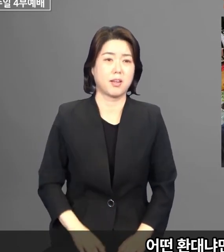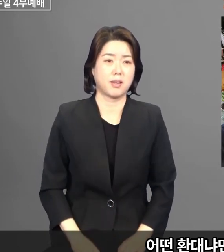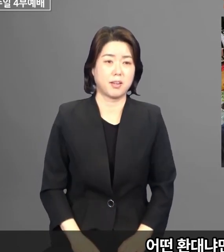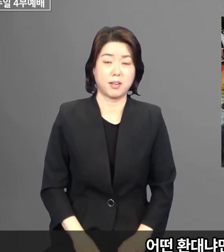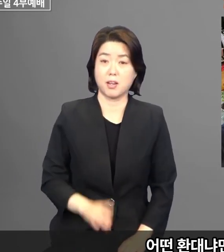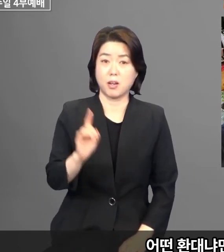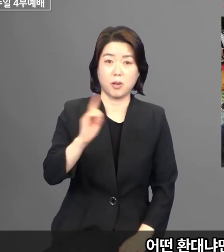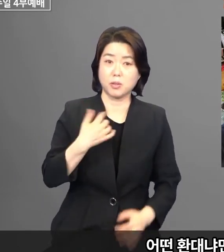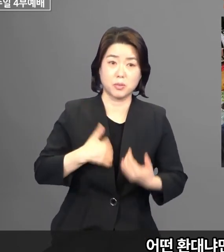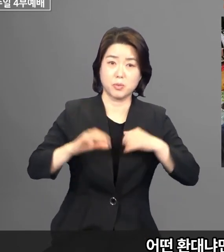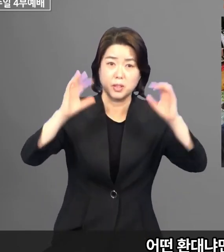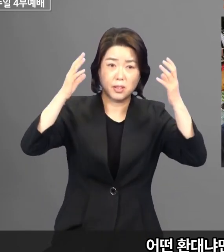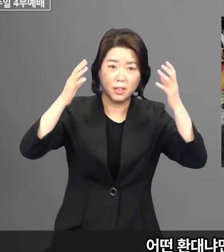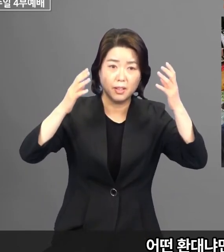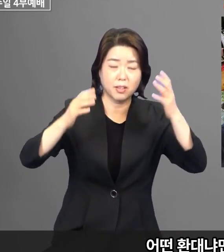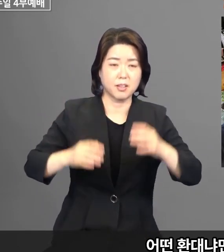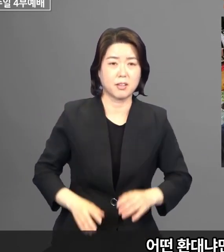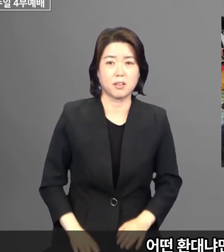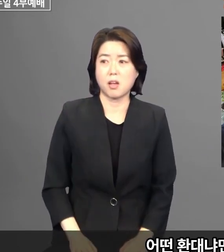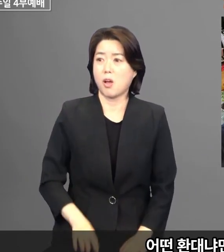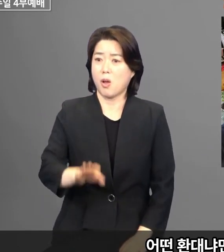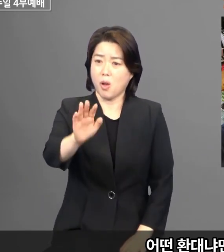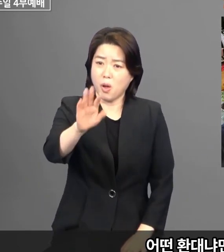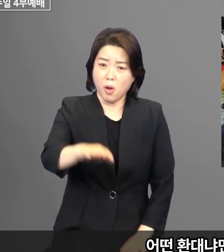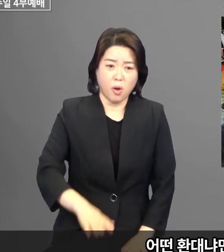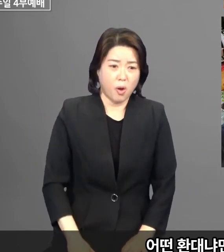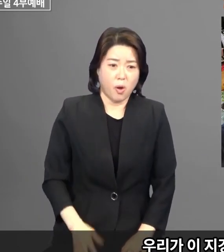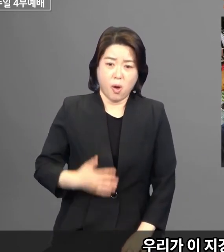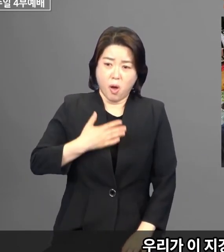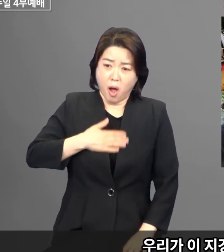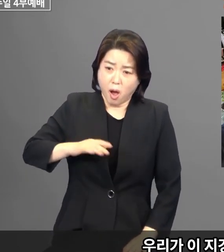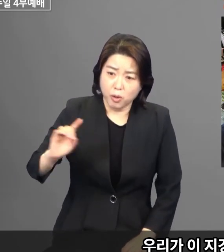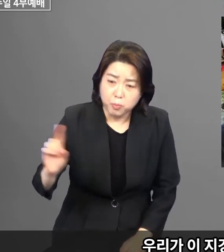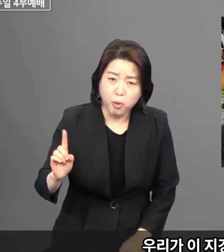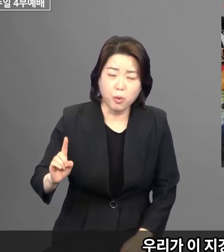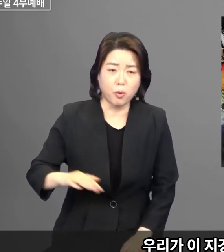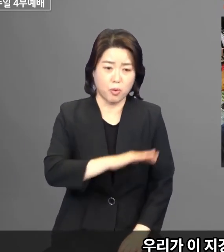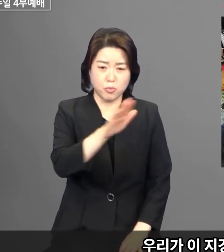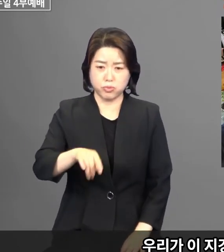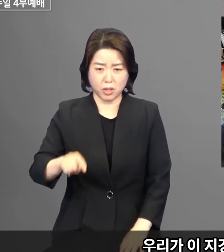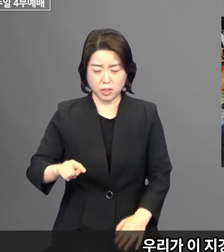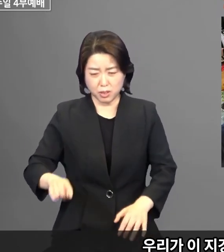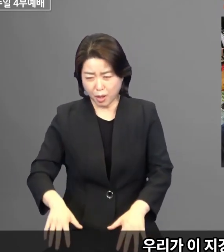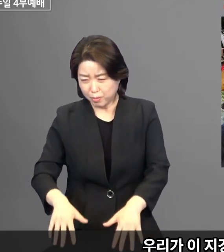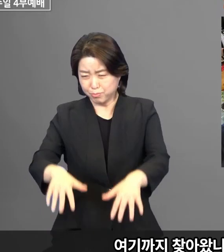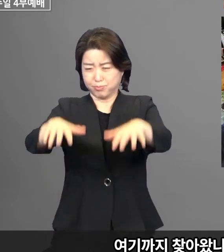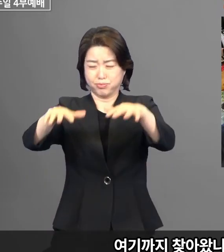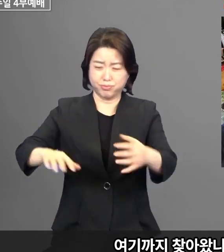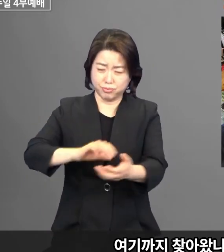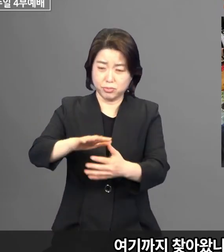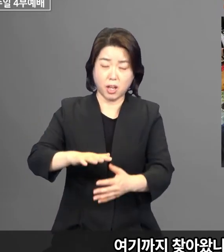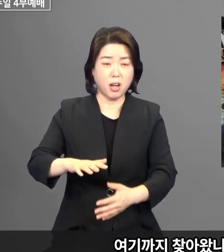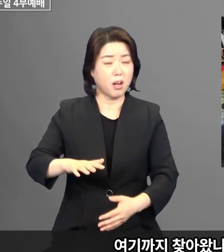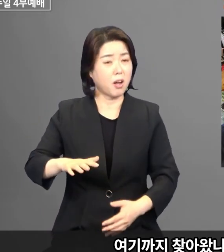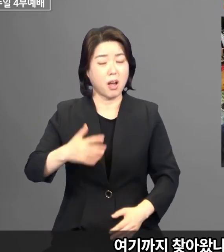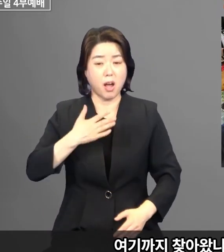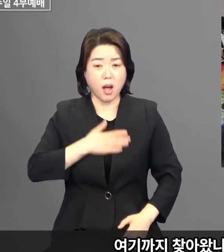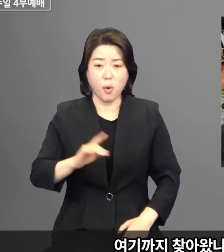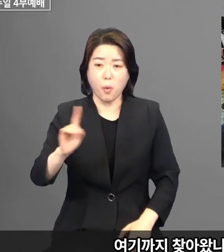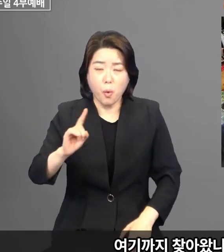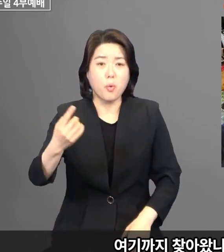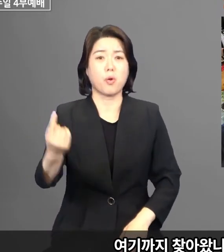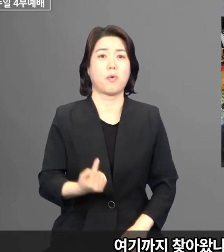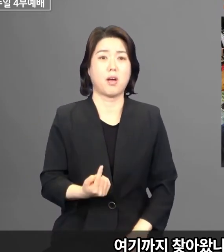어떤 환대냐면, 어떻게 알고 우리가 이 지경이 된 걸 알고 여기까지